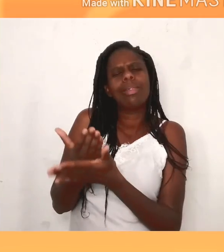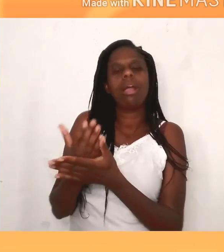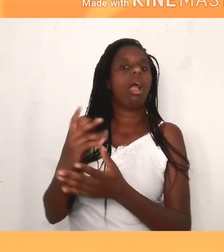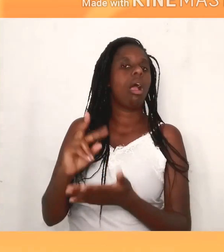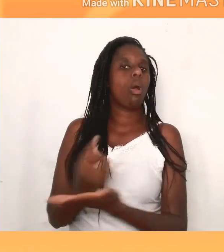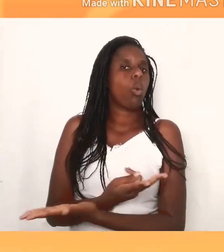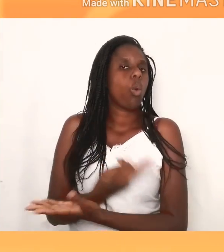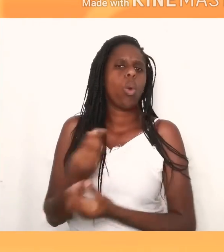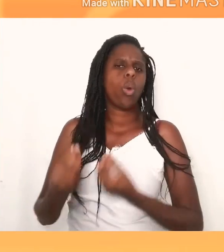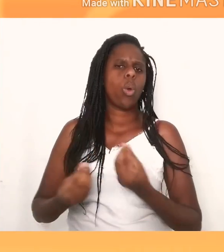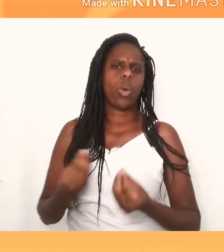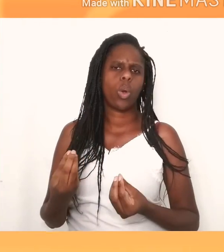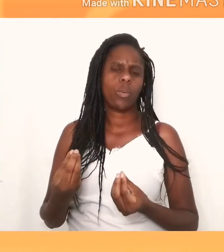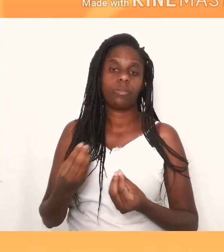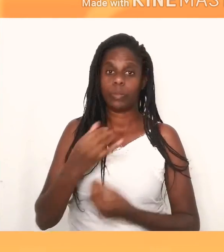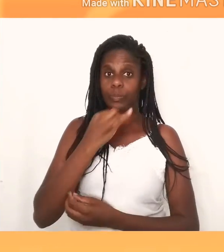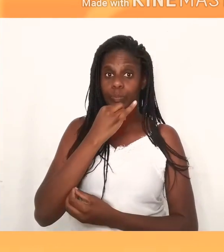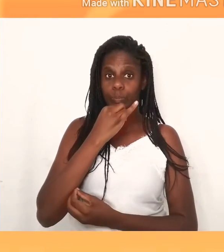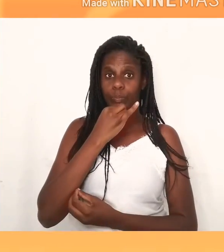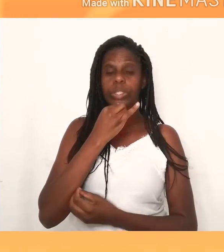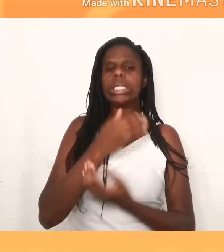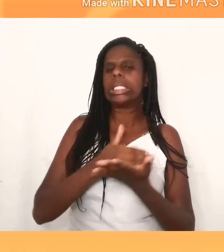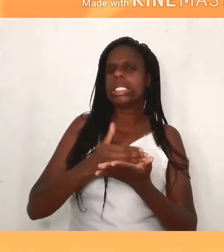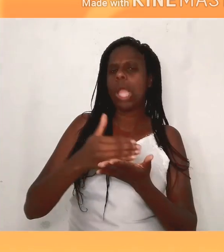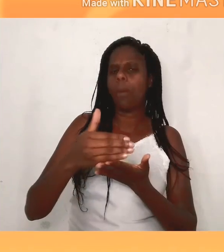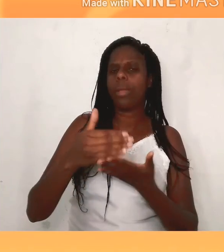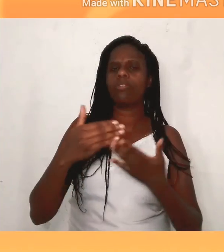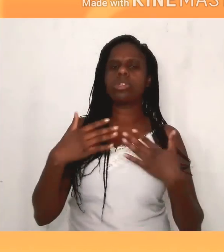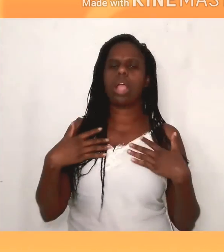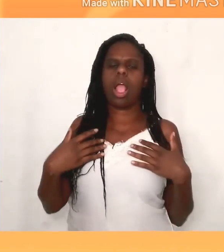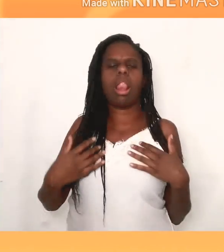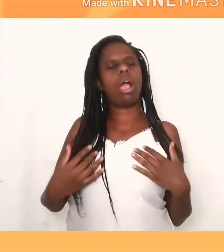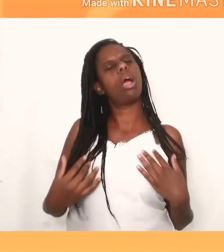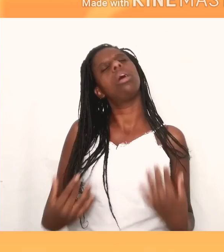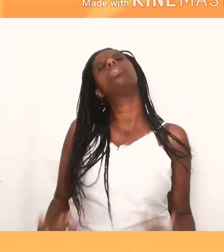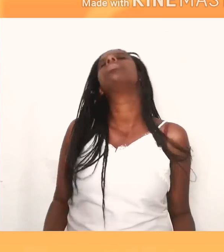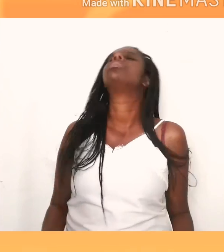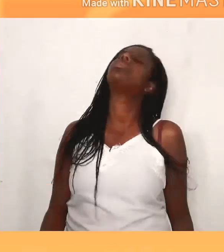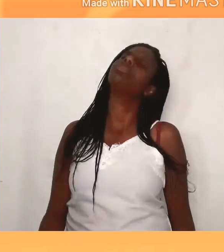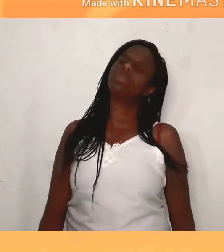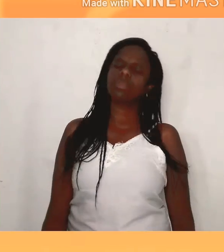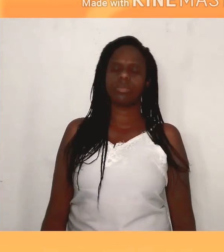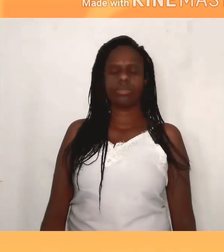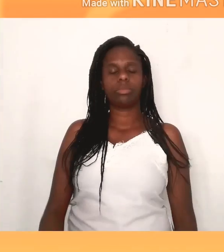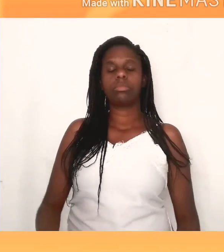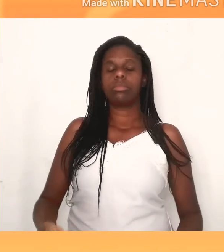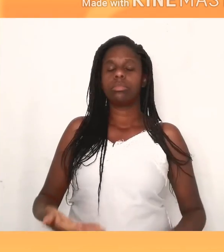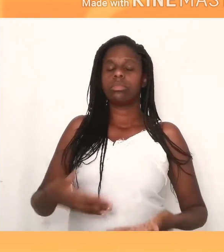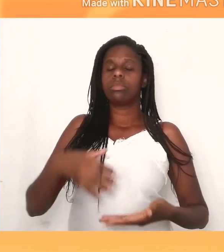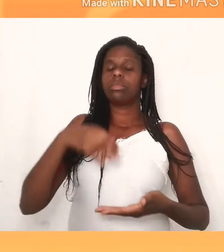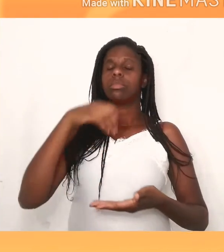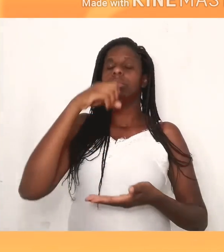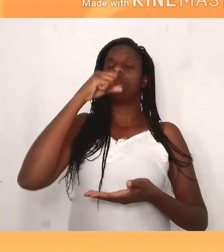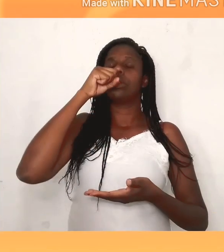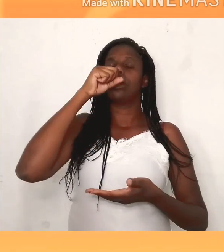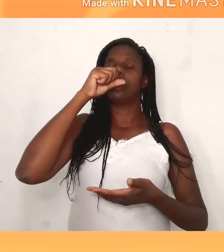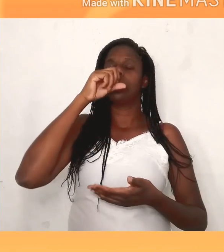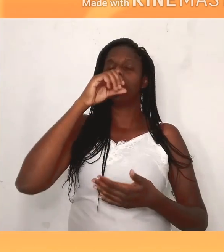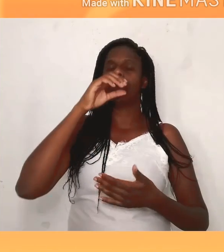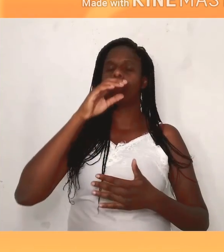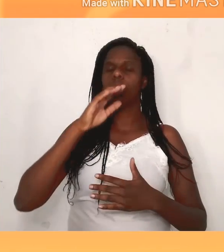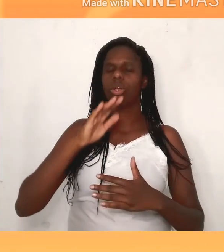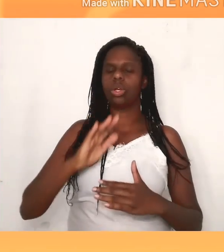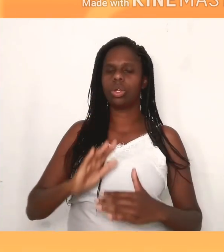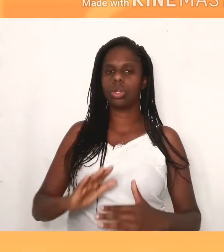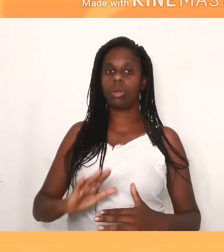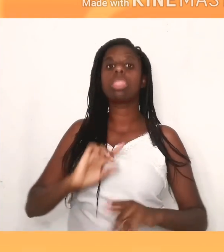né? Ela consiste normalmente de um relaxamento inicial, de um exercício respiratório e